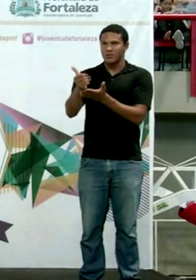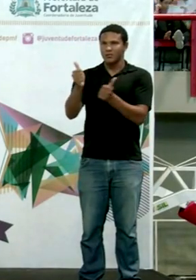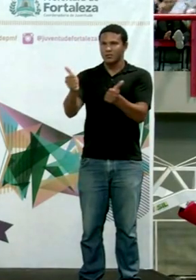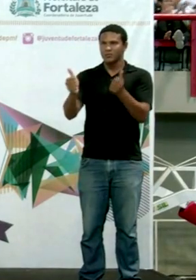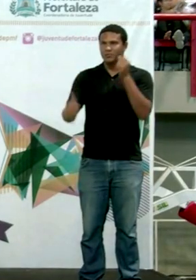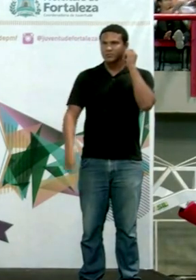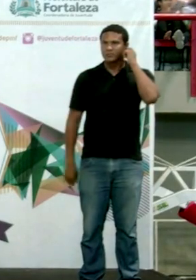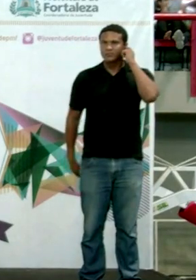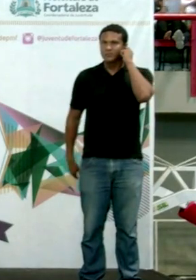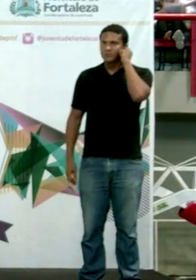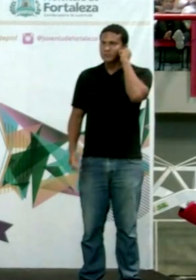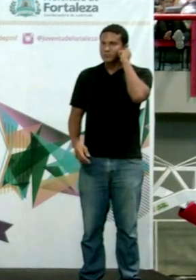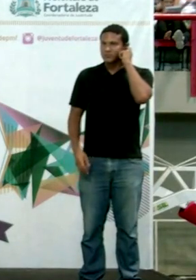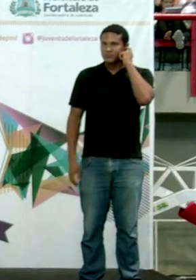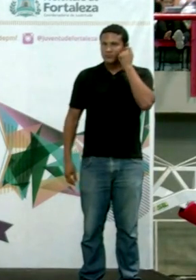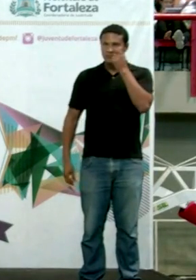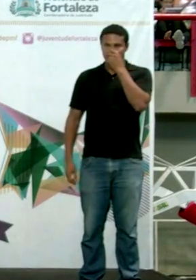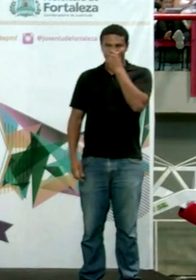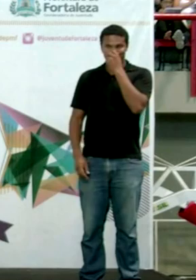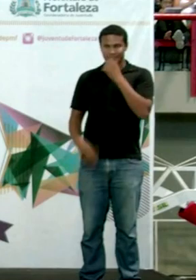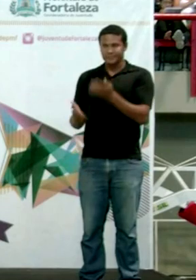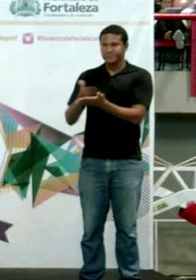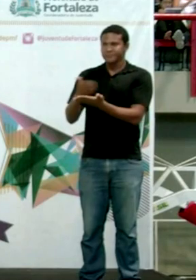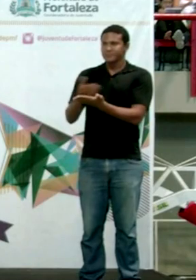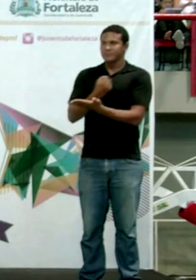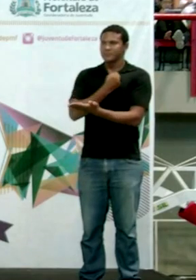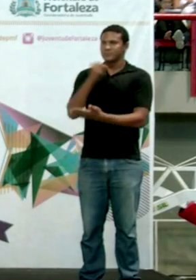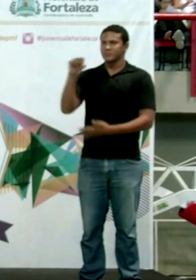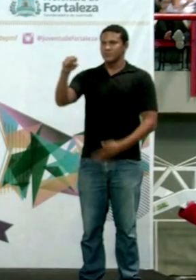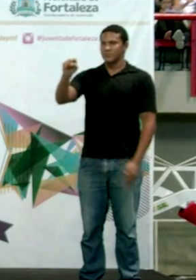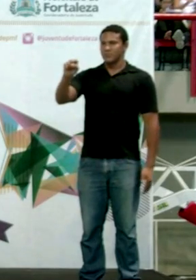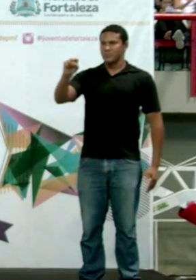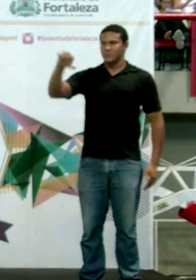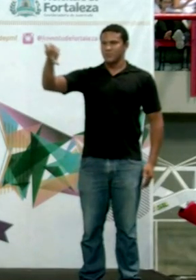Pegue aí a página 89.